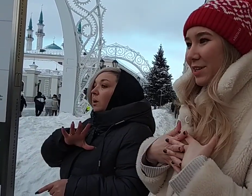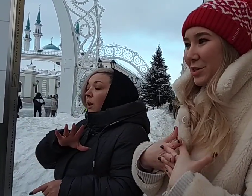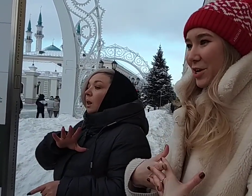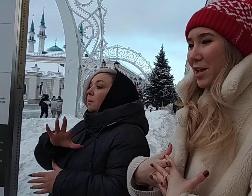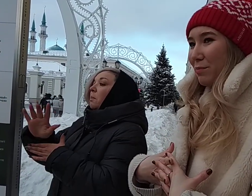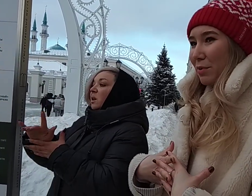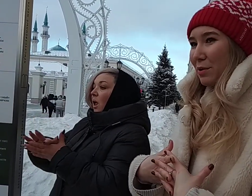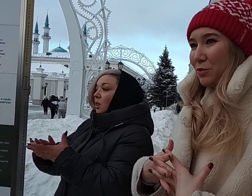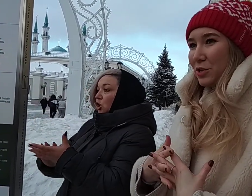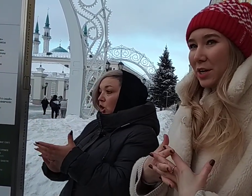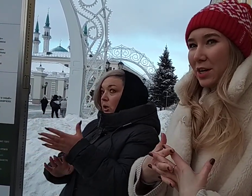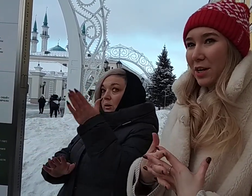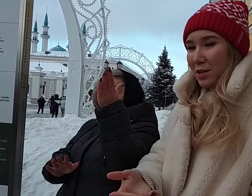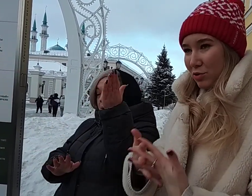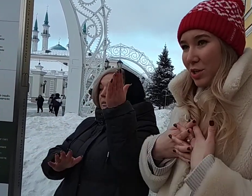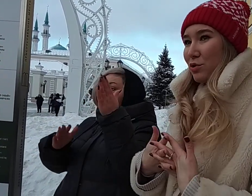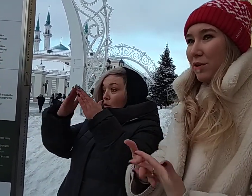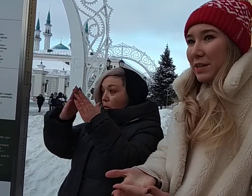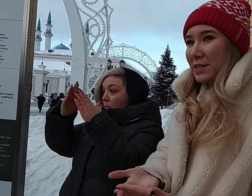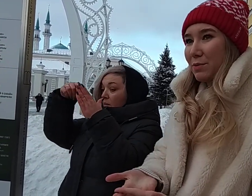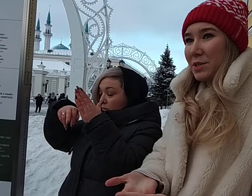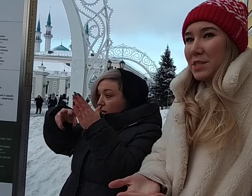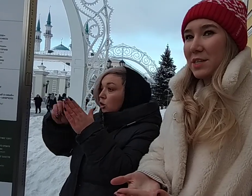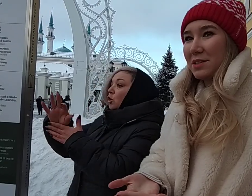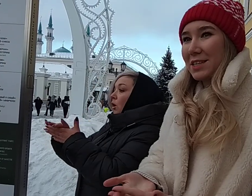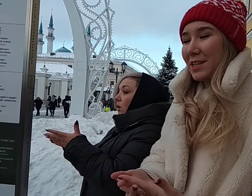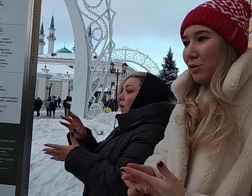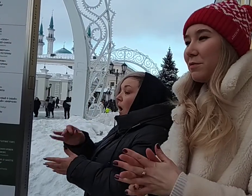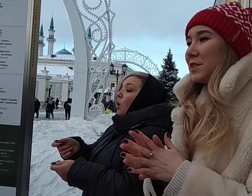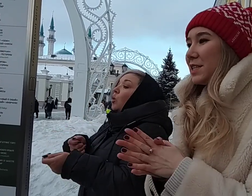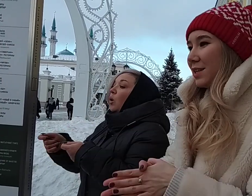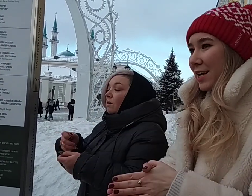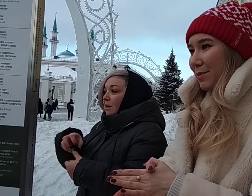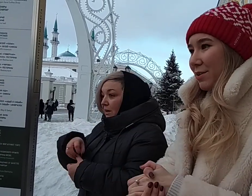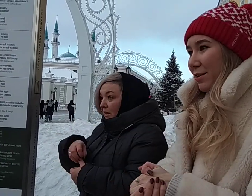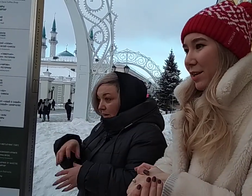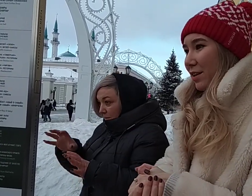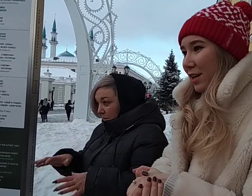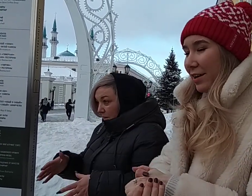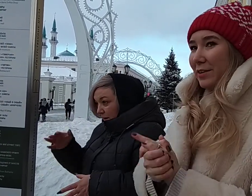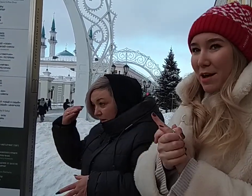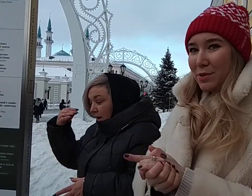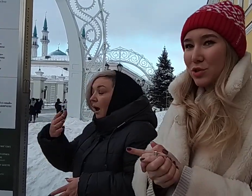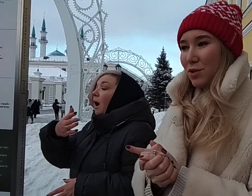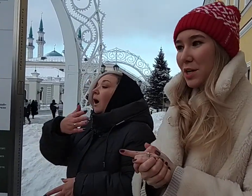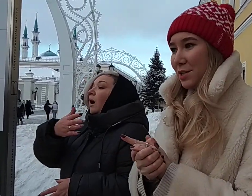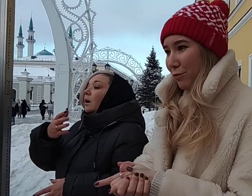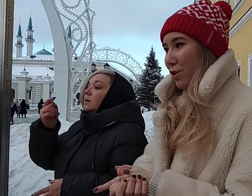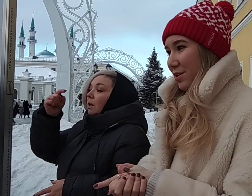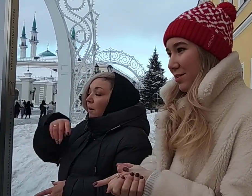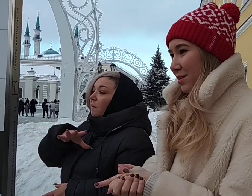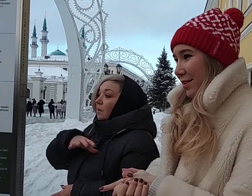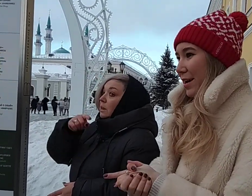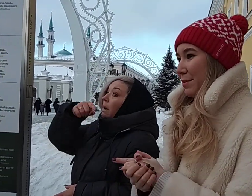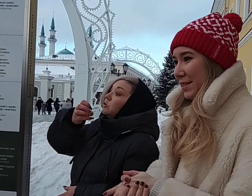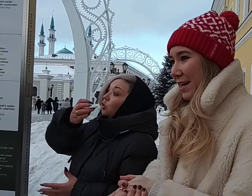логичным продолжением, потому что наш руководитель, президент Татарстана, он всегда нам говорил: там еще есть